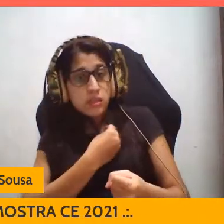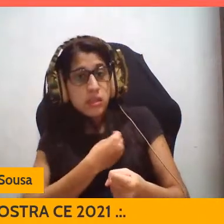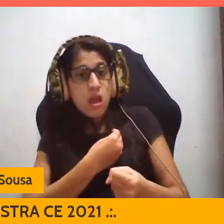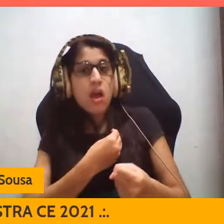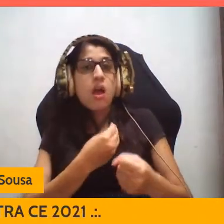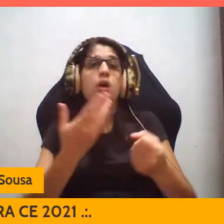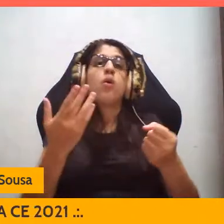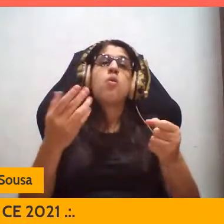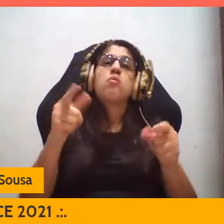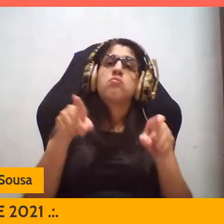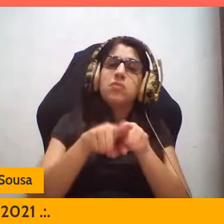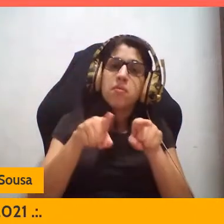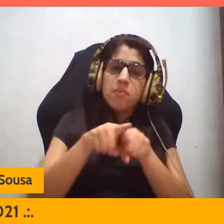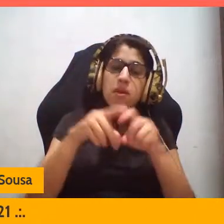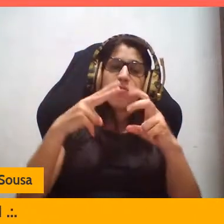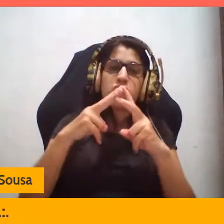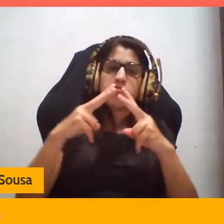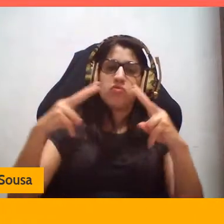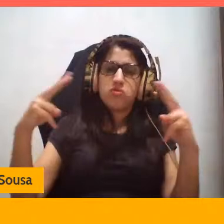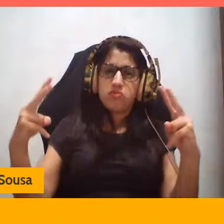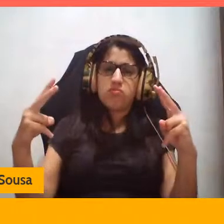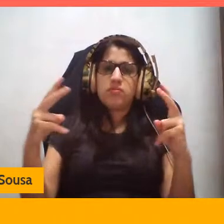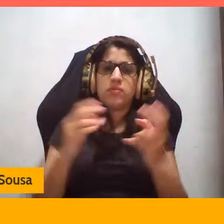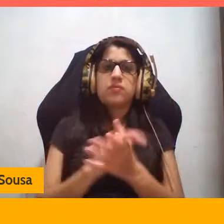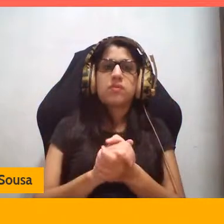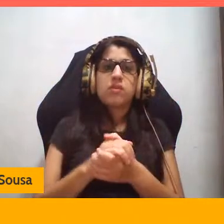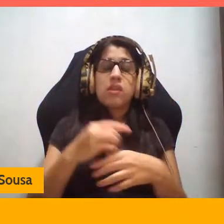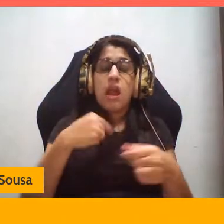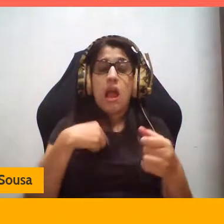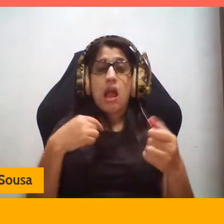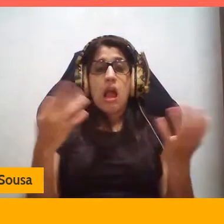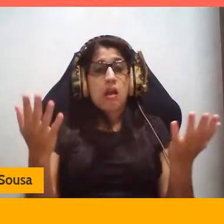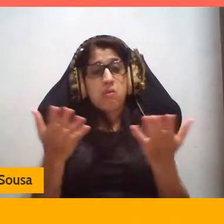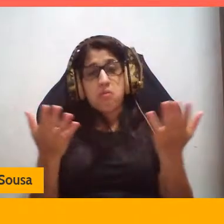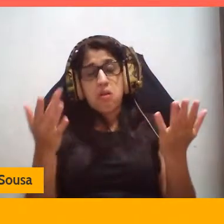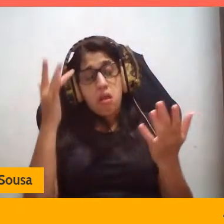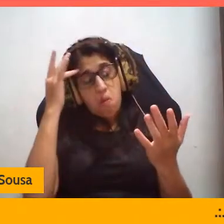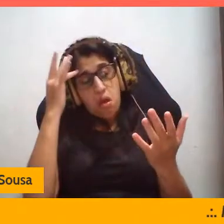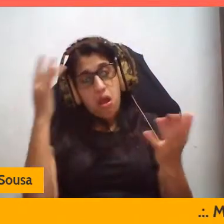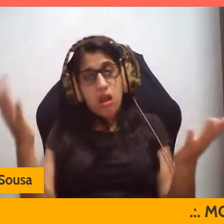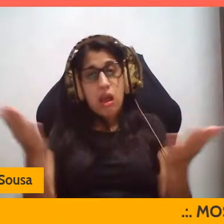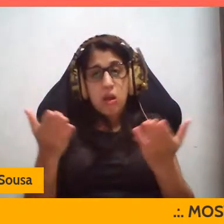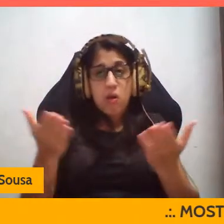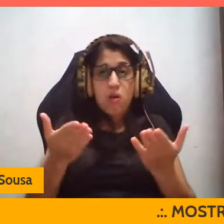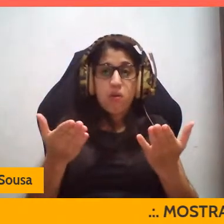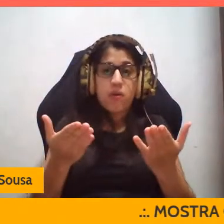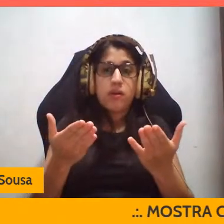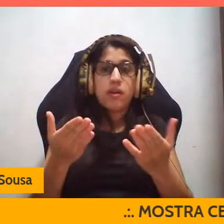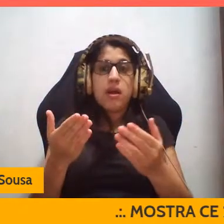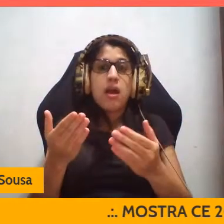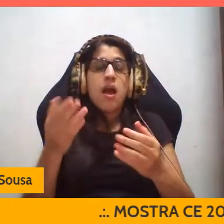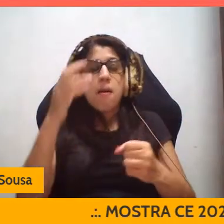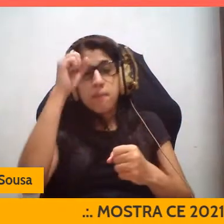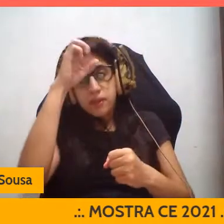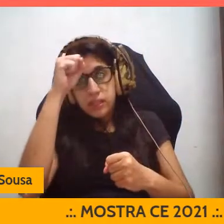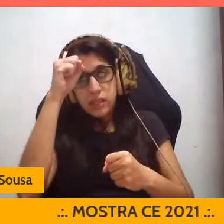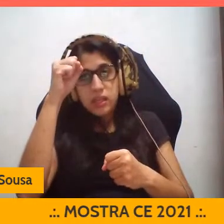acho que a gente agora vai precisar aprender como dosar, né,